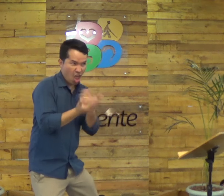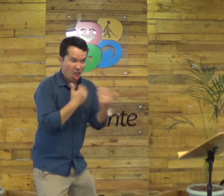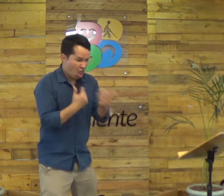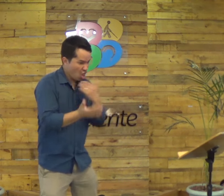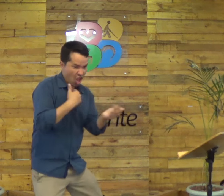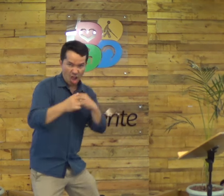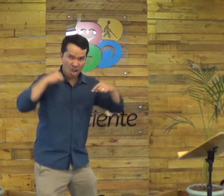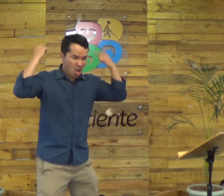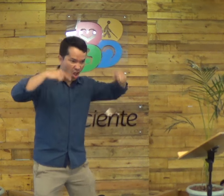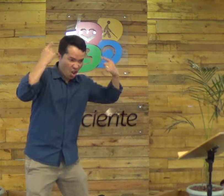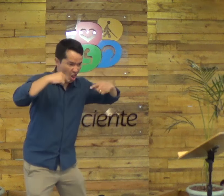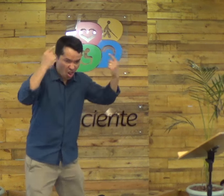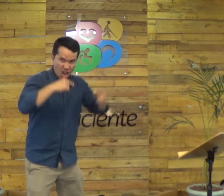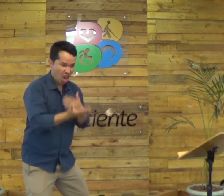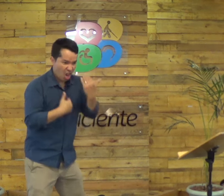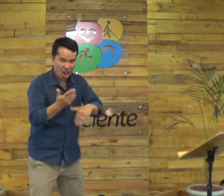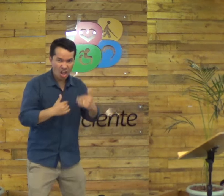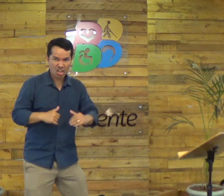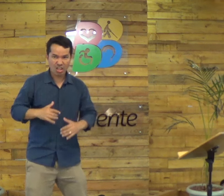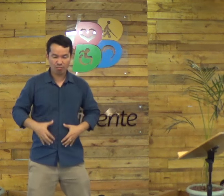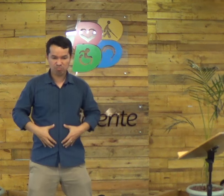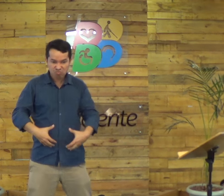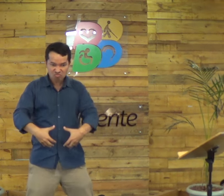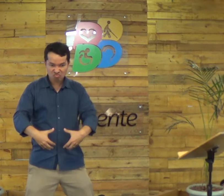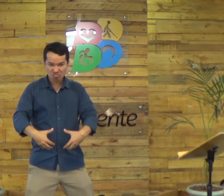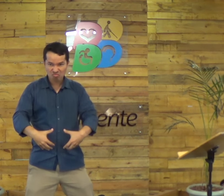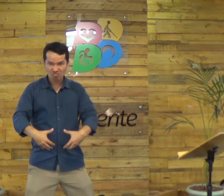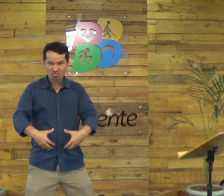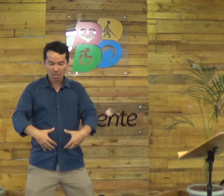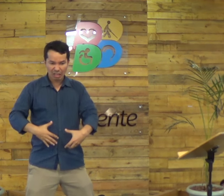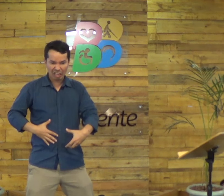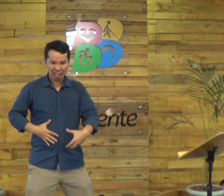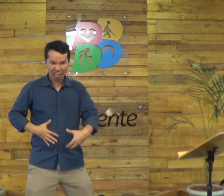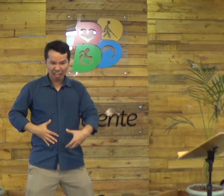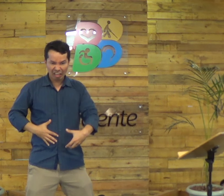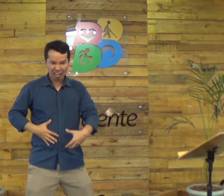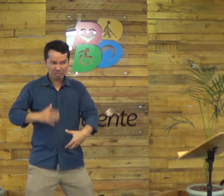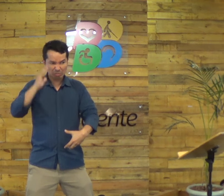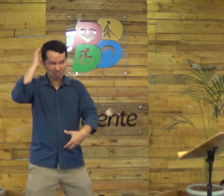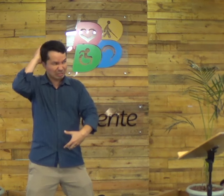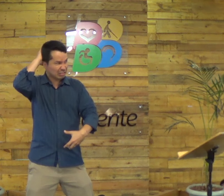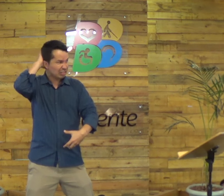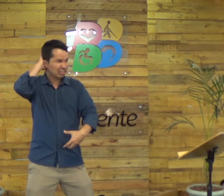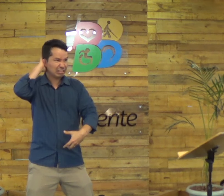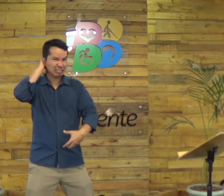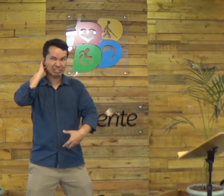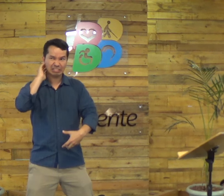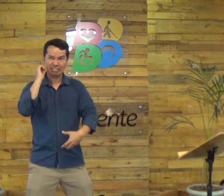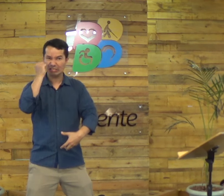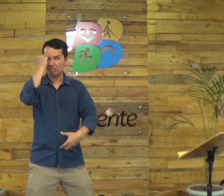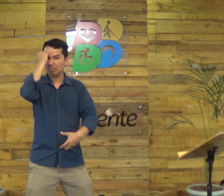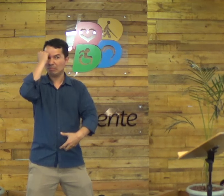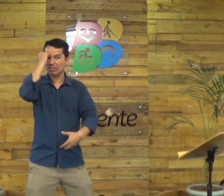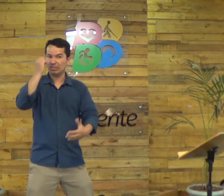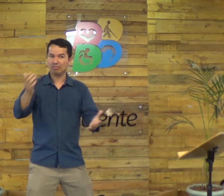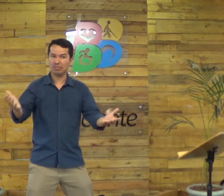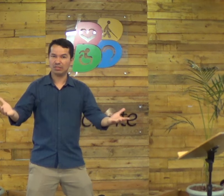como, como, como, como, como, mas é, fica isso, mas não é? E aí, a minha amiga, né, cresceu,